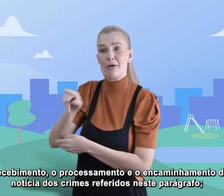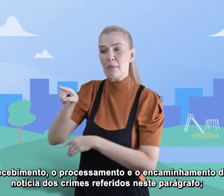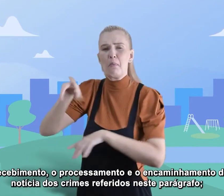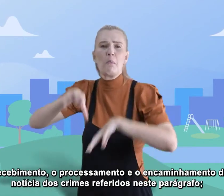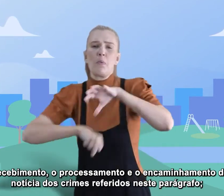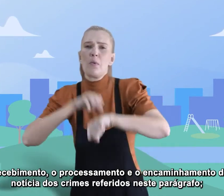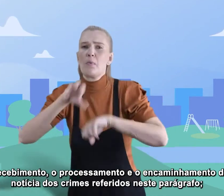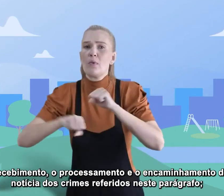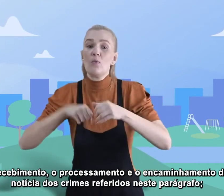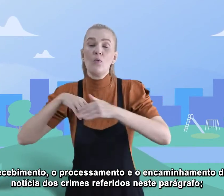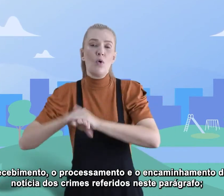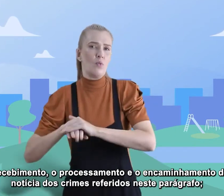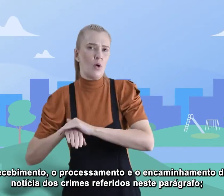neste parágrafo.